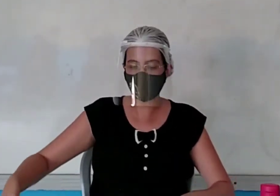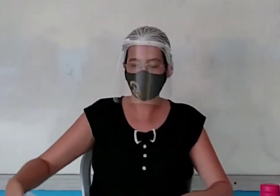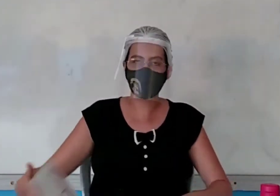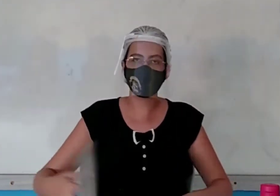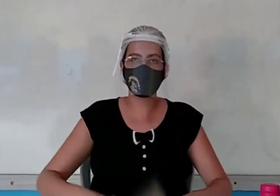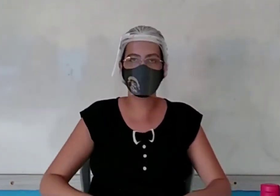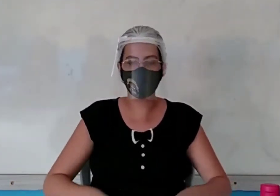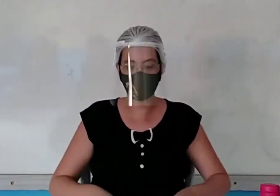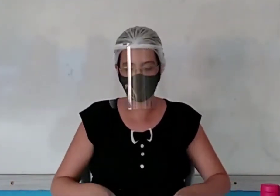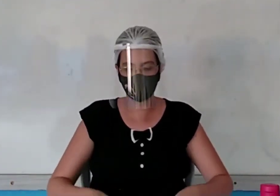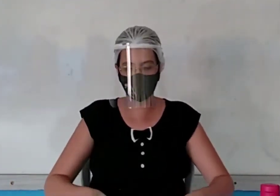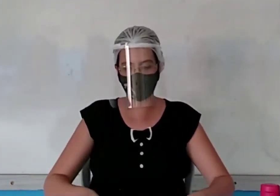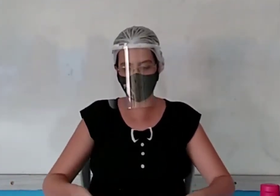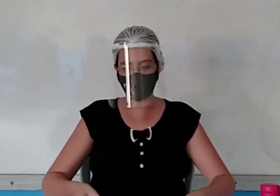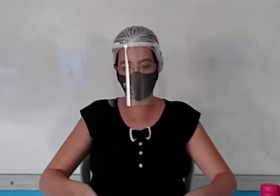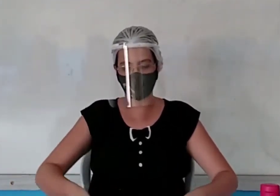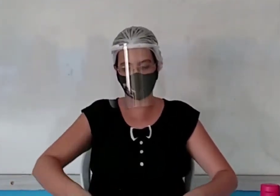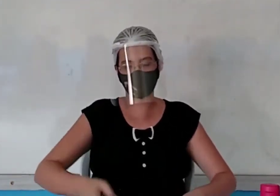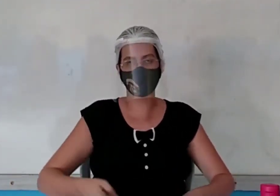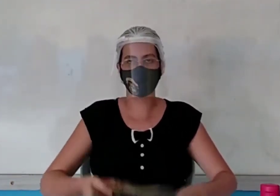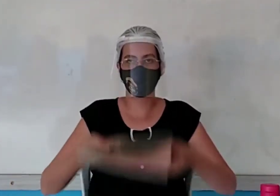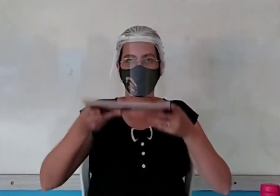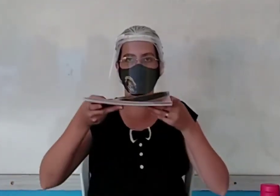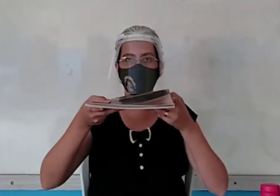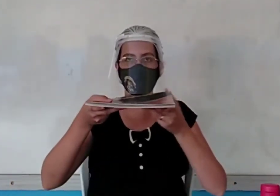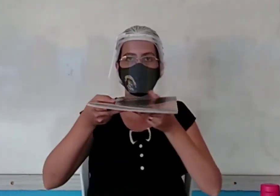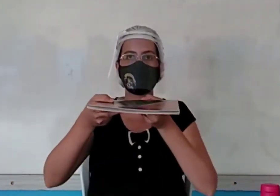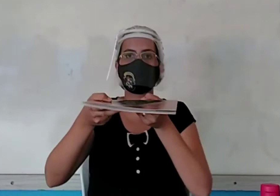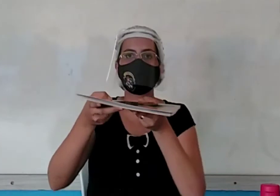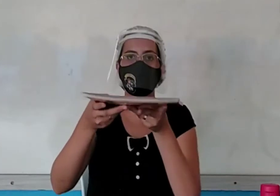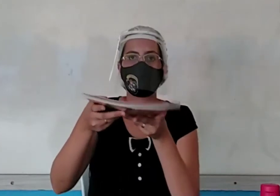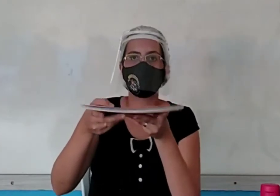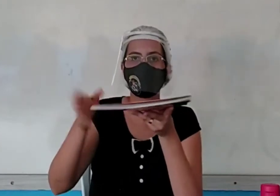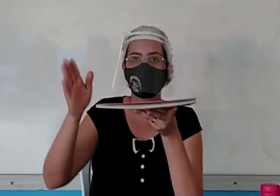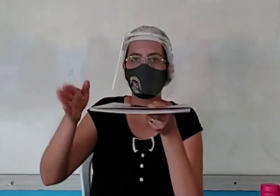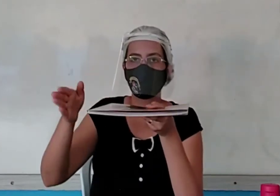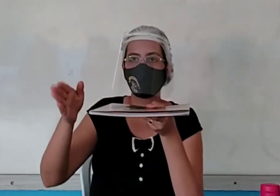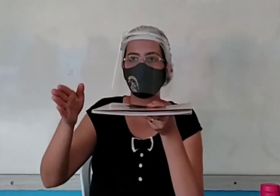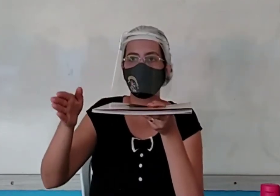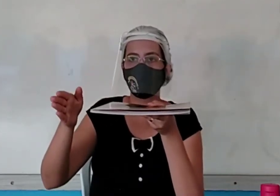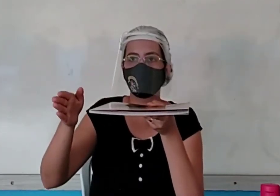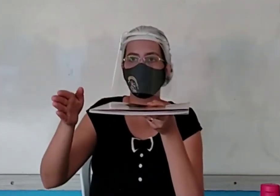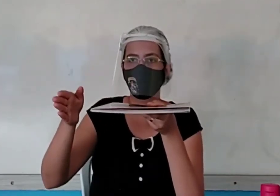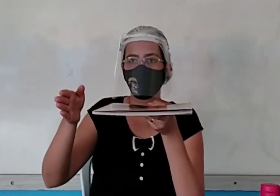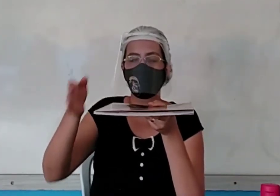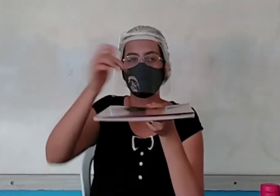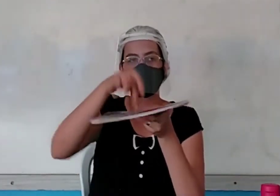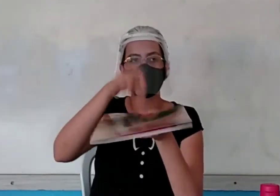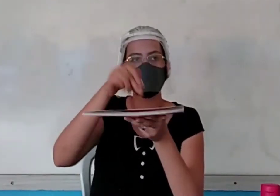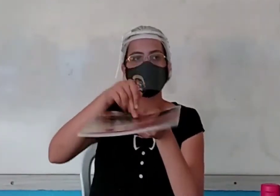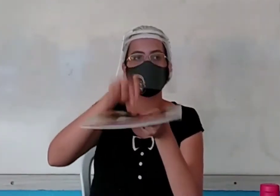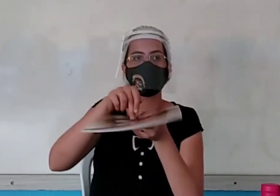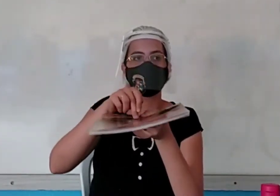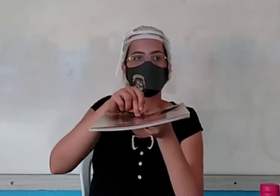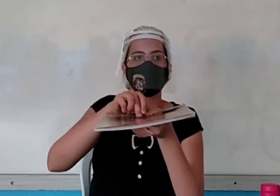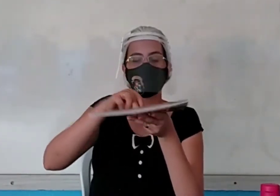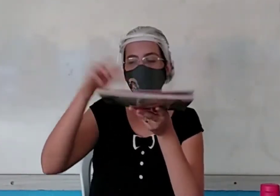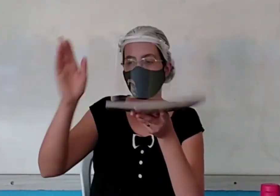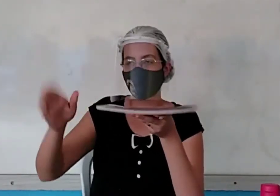que a extensão do livro seja a faixa. A extensão do livro é a faixa. A pessoa atravessa aqui, ó. A faixa está bem aqui. Mas ela